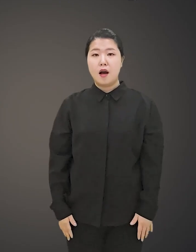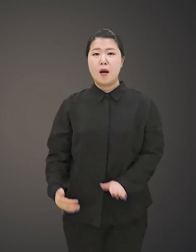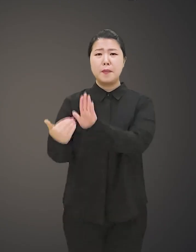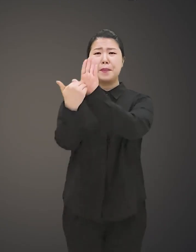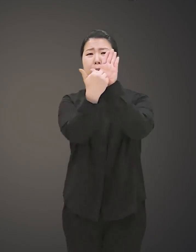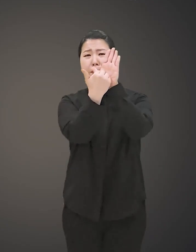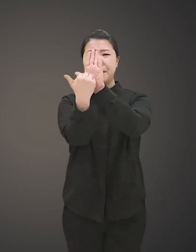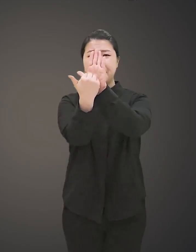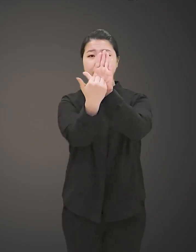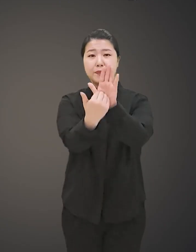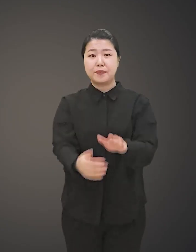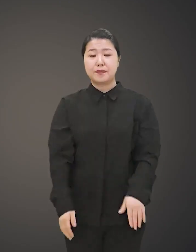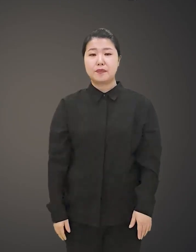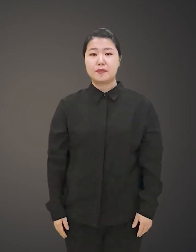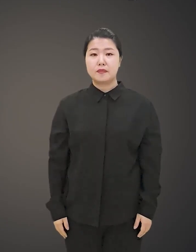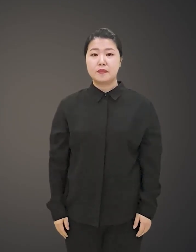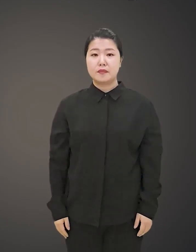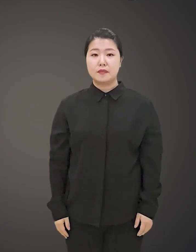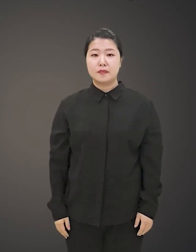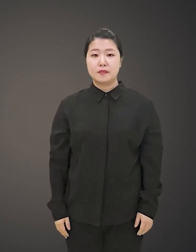안 돼.